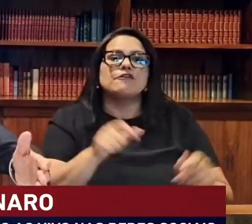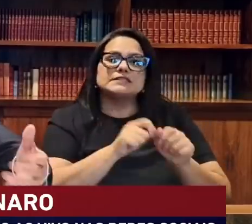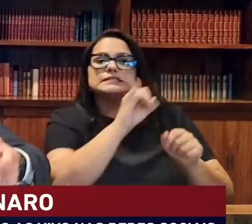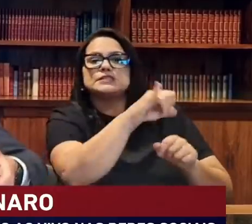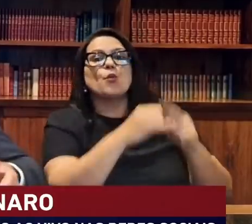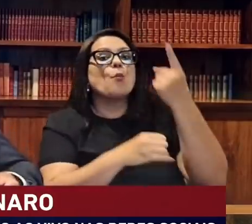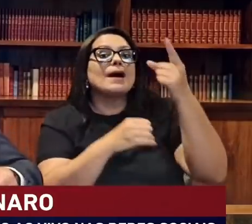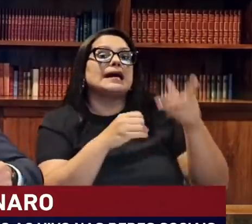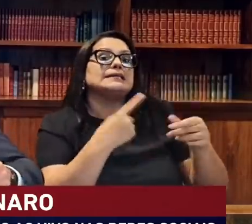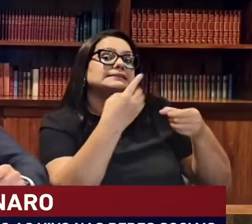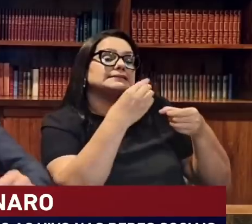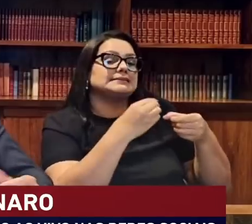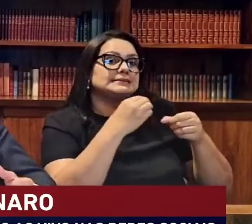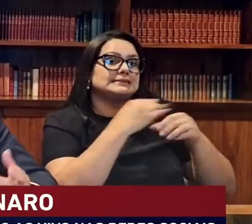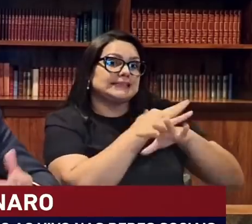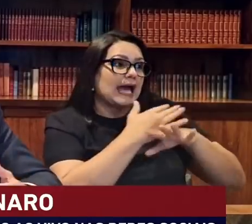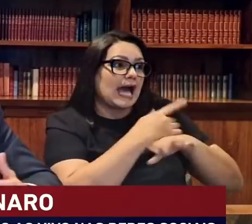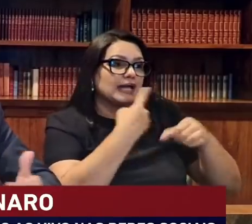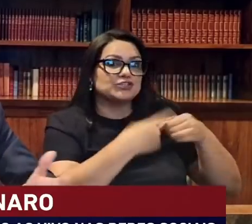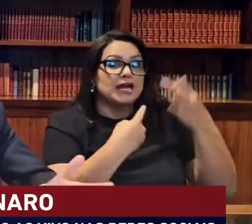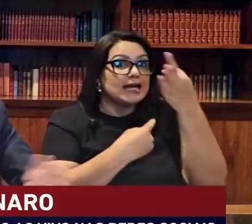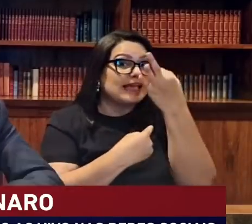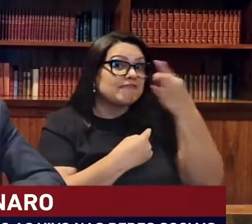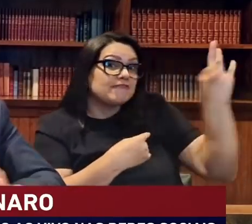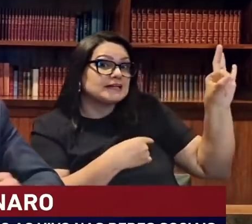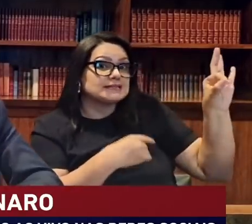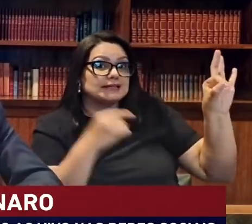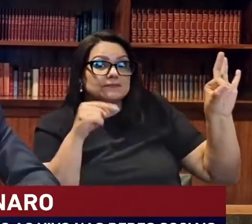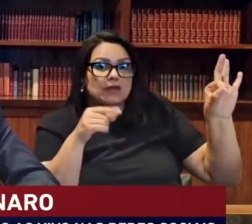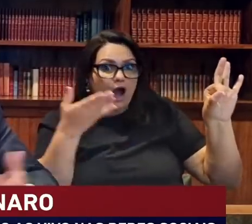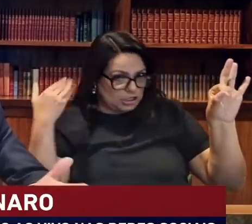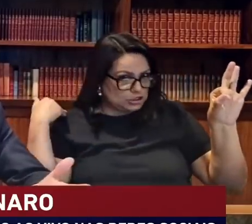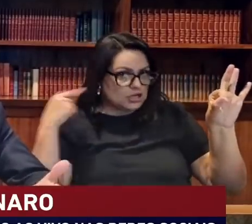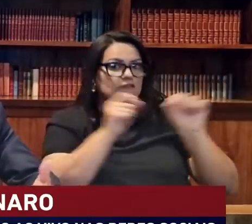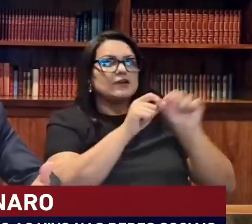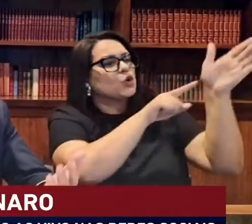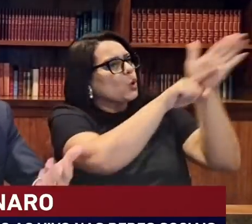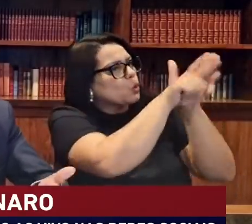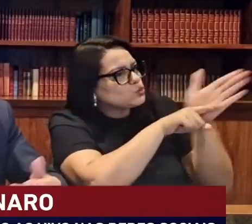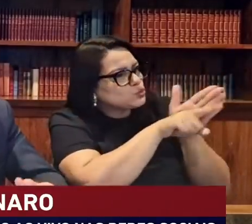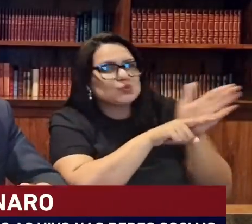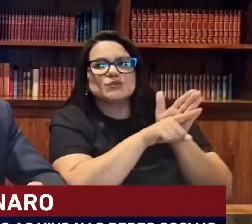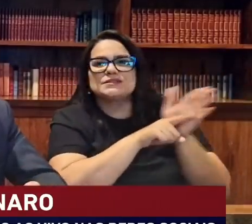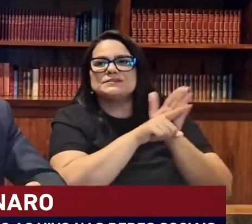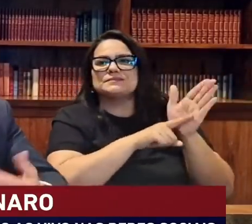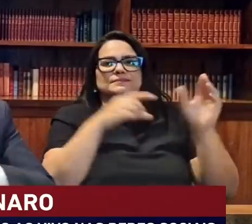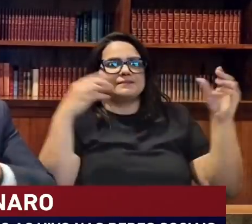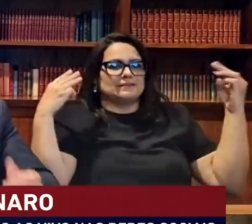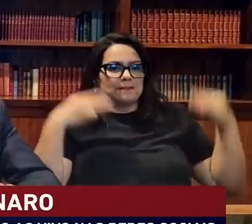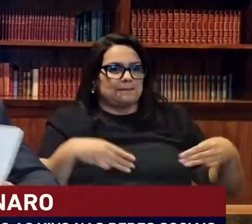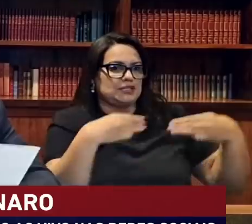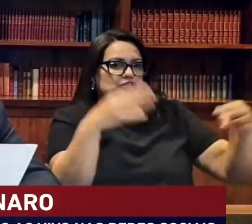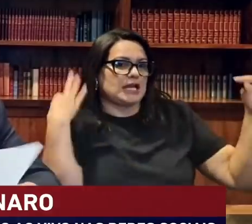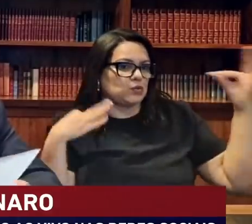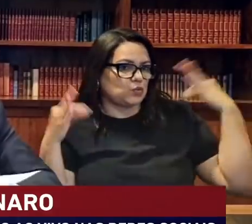França poderia ou não receber um escritório do Ministério do Turismo para divulgar o Brasil. Foi feito, né? Não é